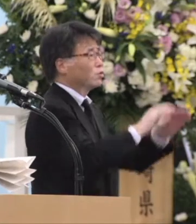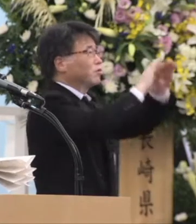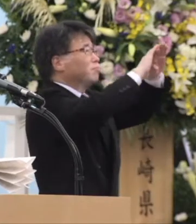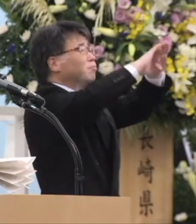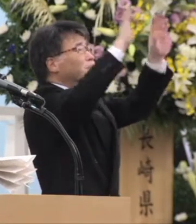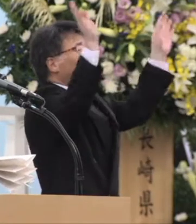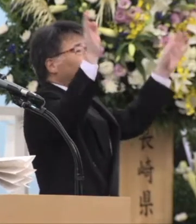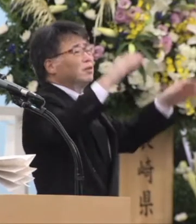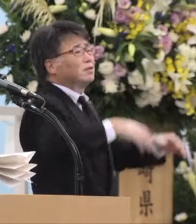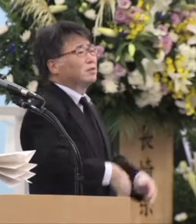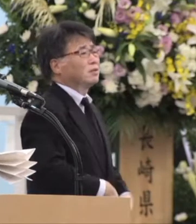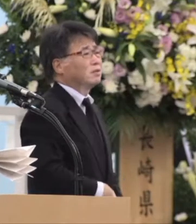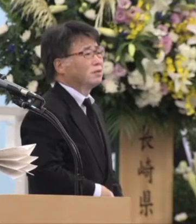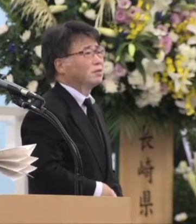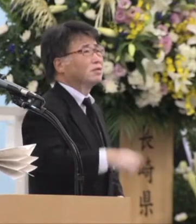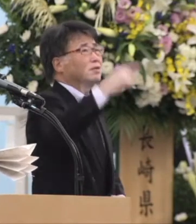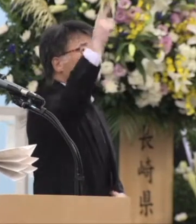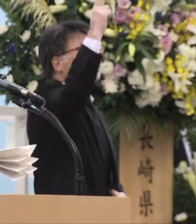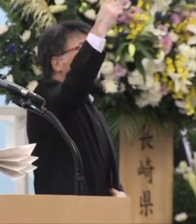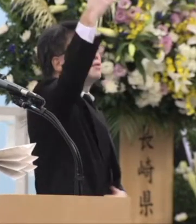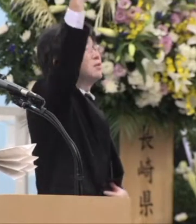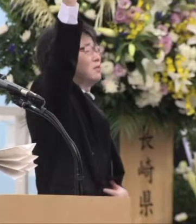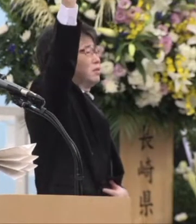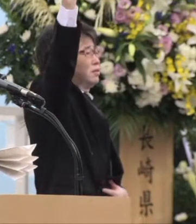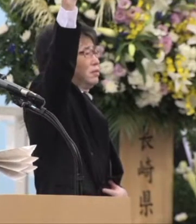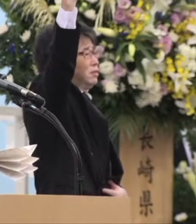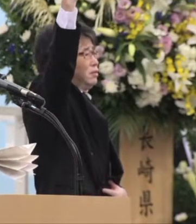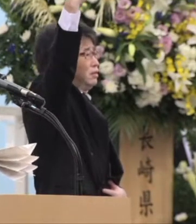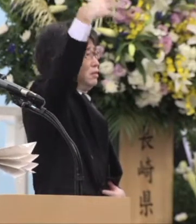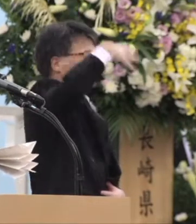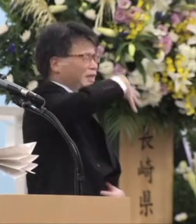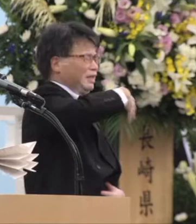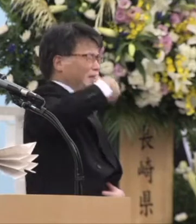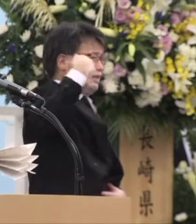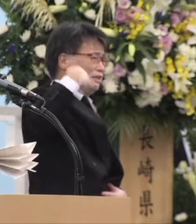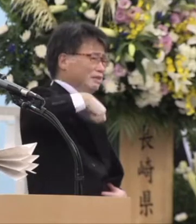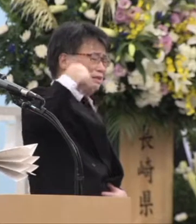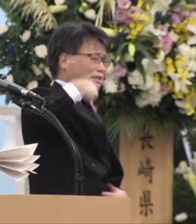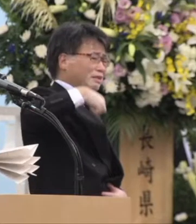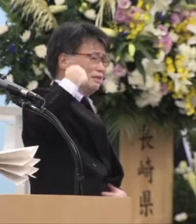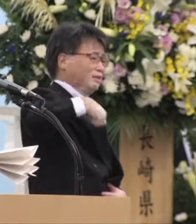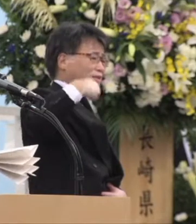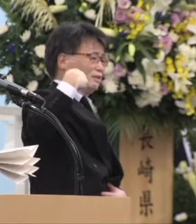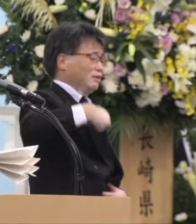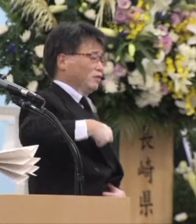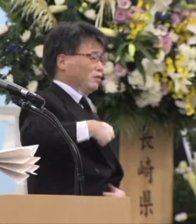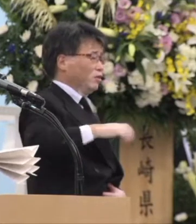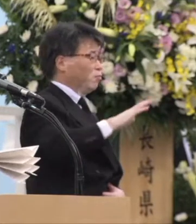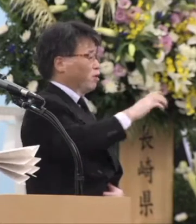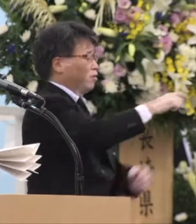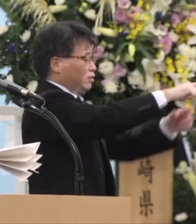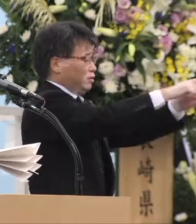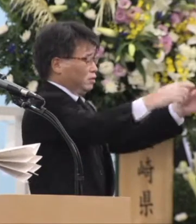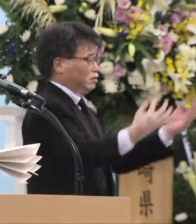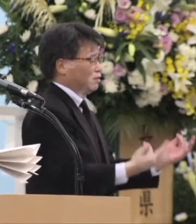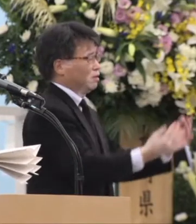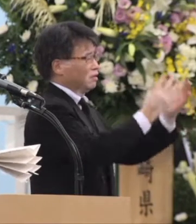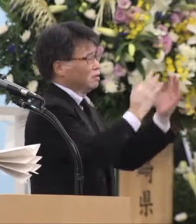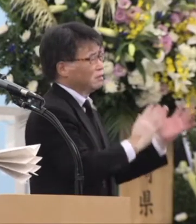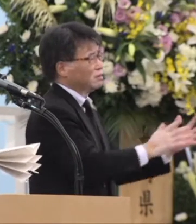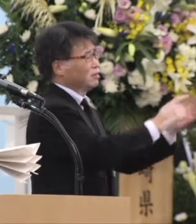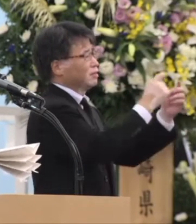した。頭上から真夏の太陽が照りつけ、顔の正面から